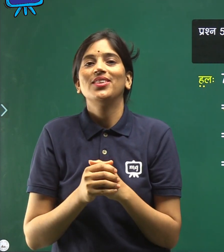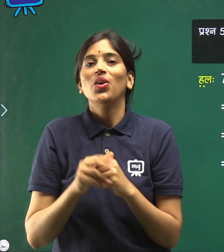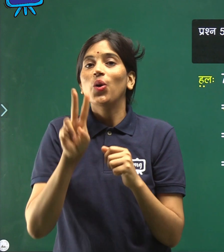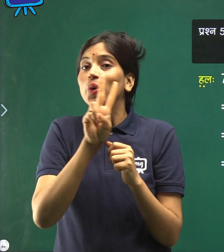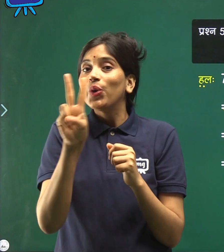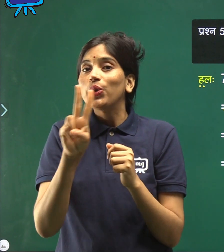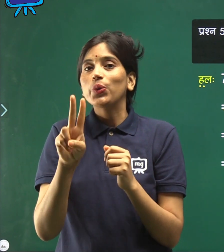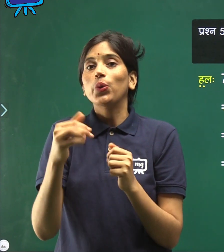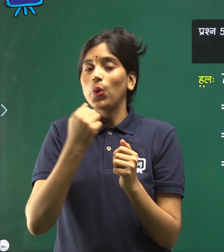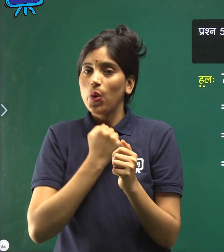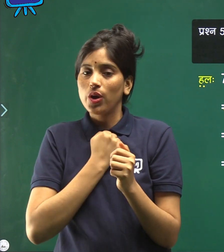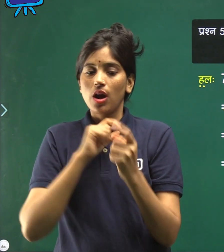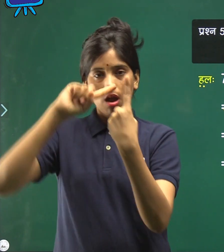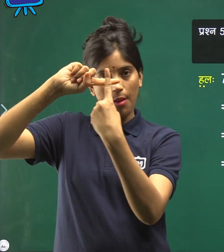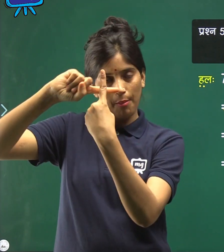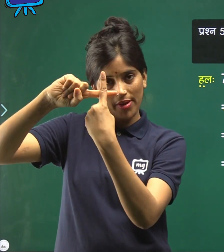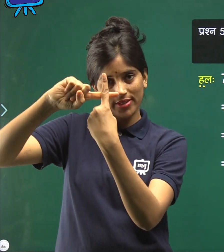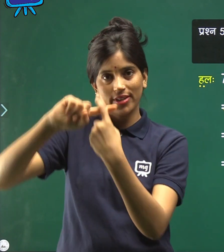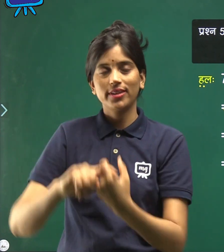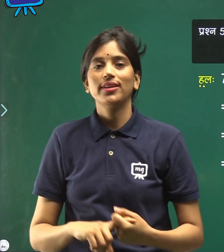इन दोनों को अपन ने जोड़ दिया,